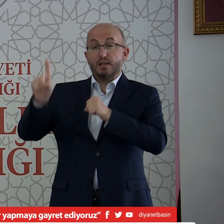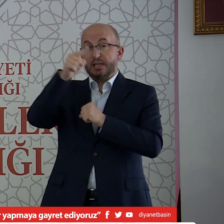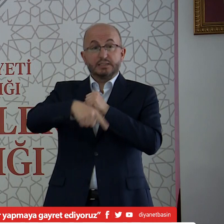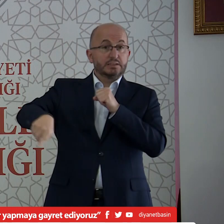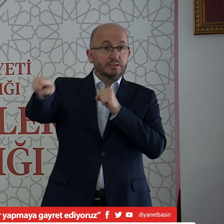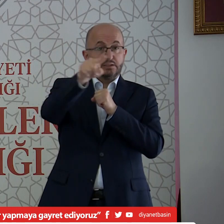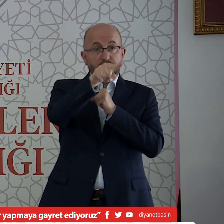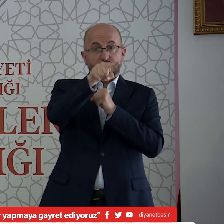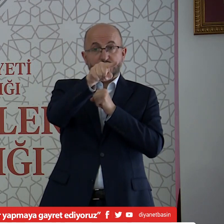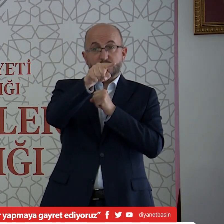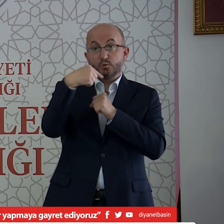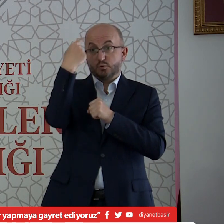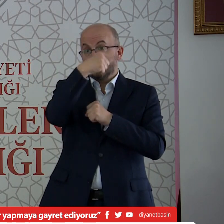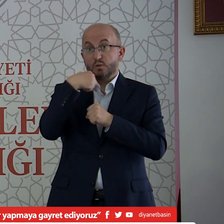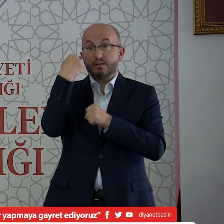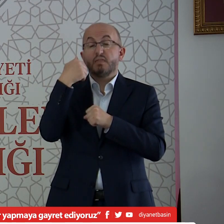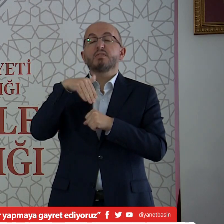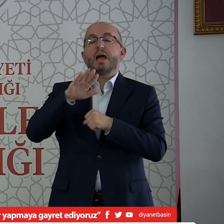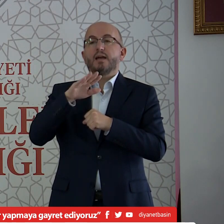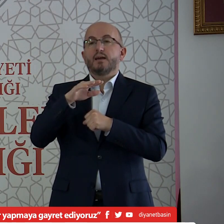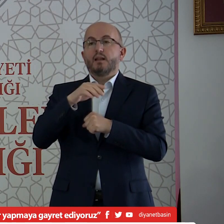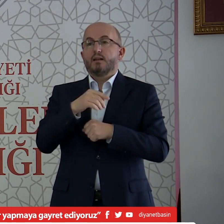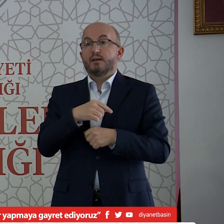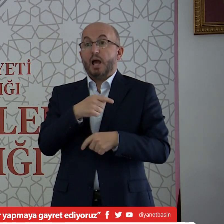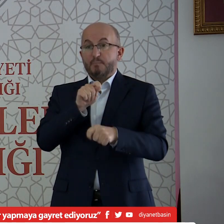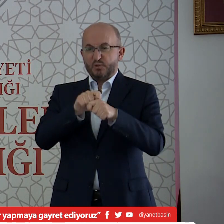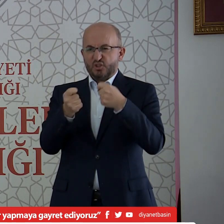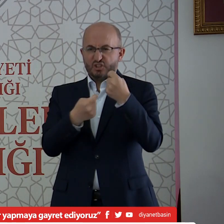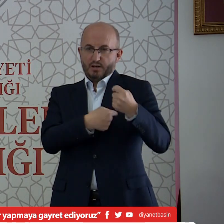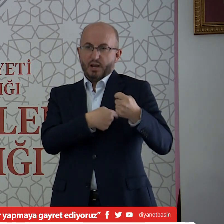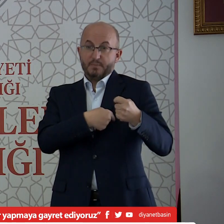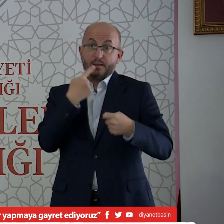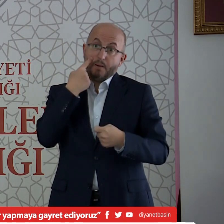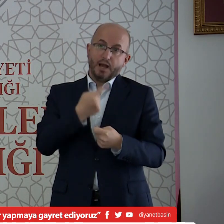sizin suretlerinize değil siretlerinize bakar. Yani